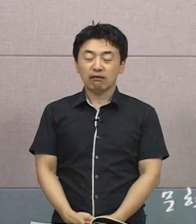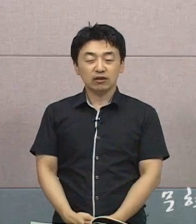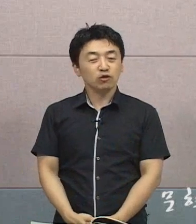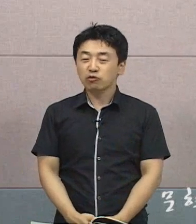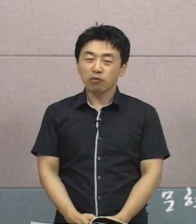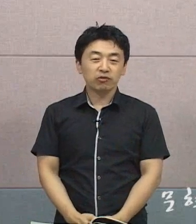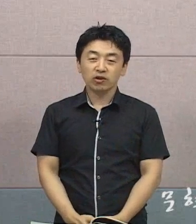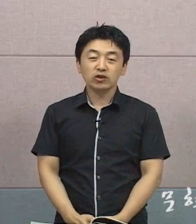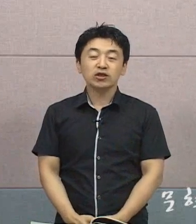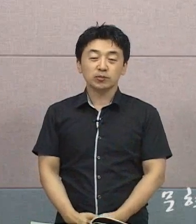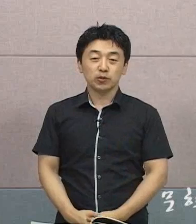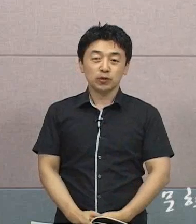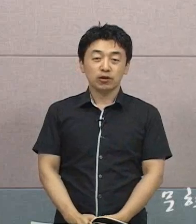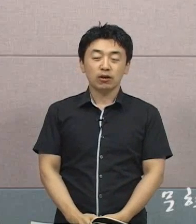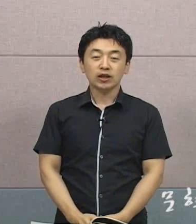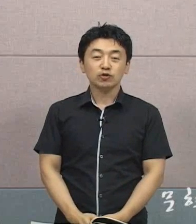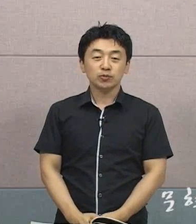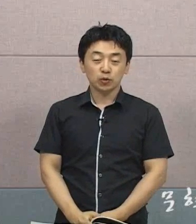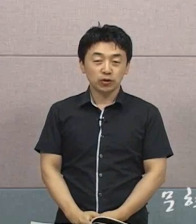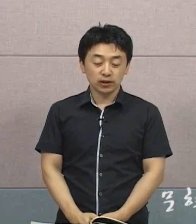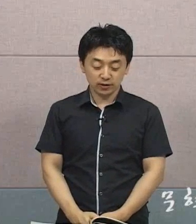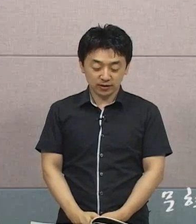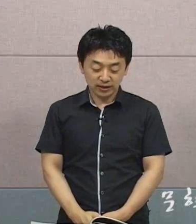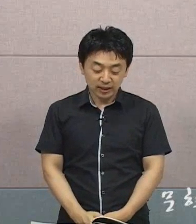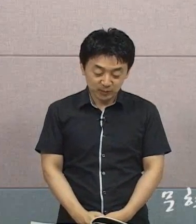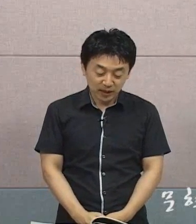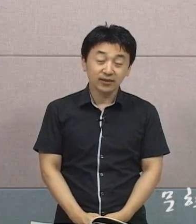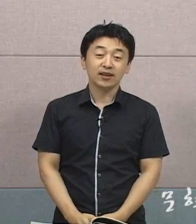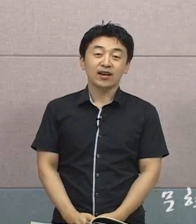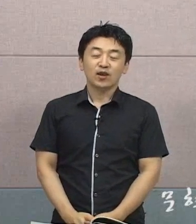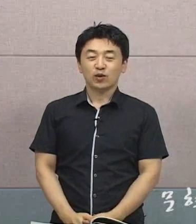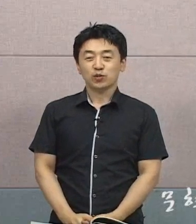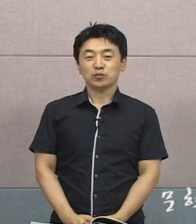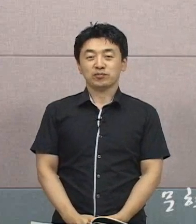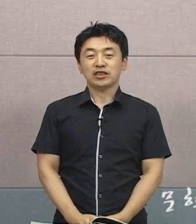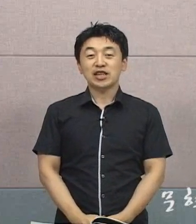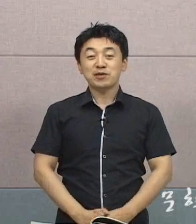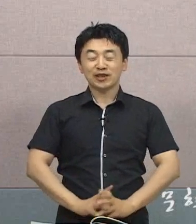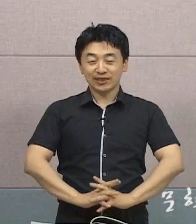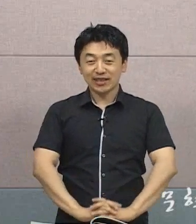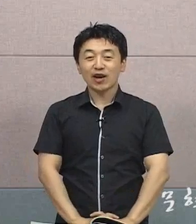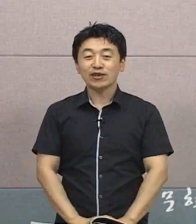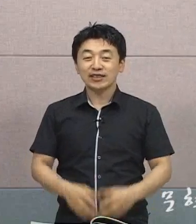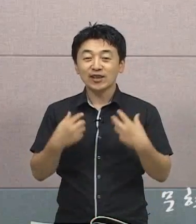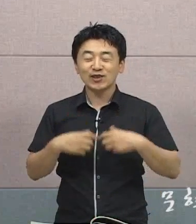그럴 수가 없어. 이런 느낌으로 알아두시면 좋을 것 같긴 하지만 조금 그냥 제 입장에 제